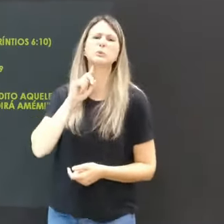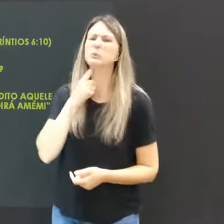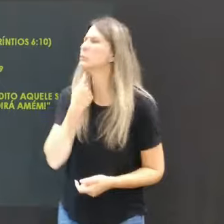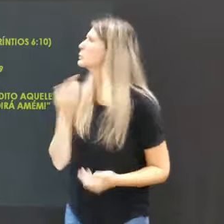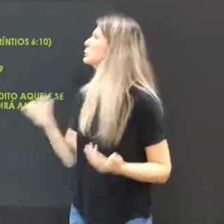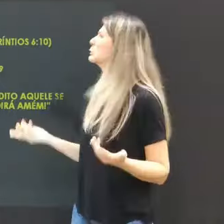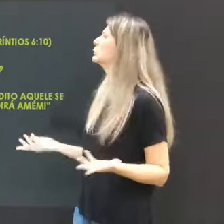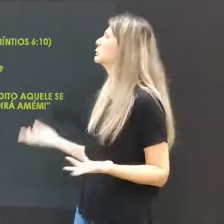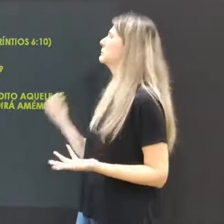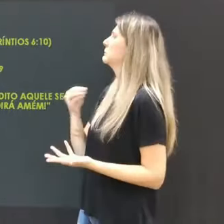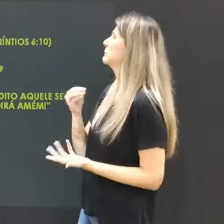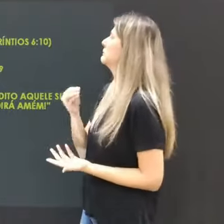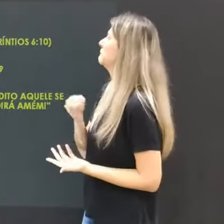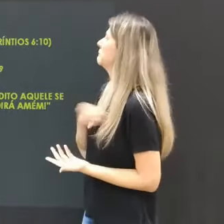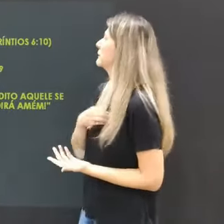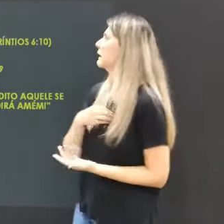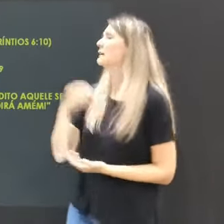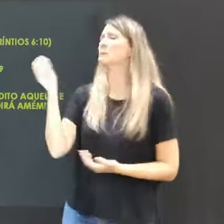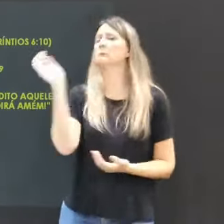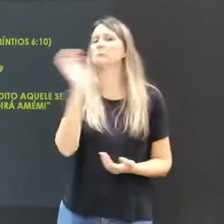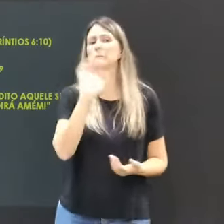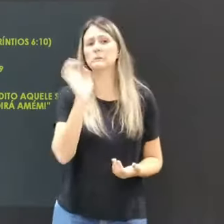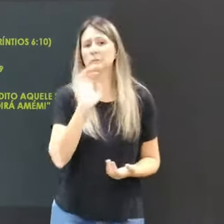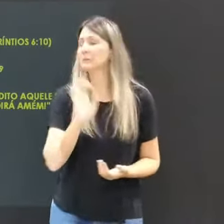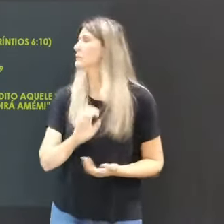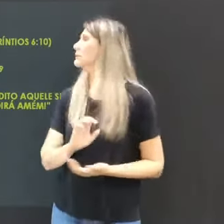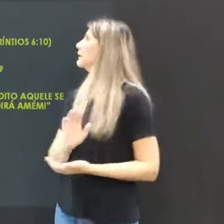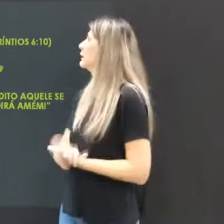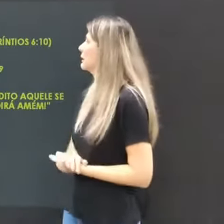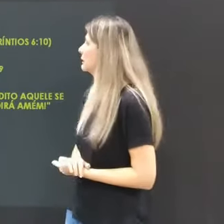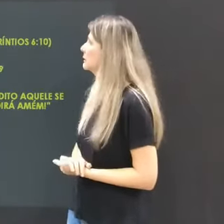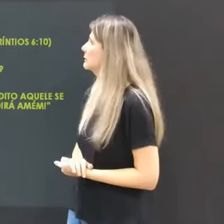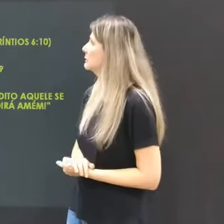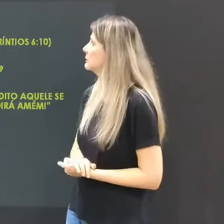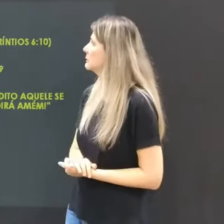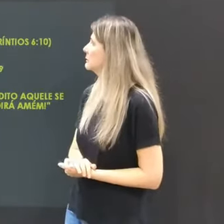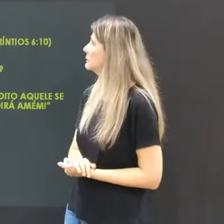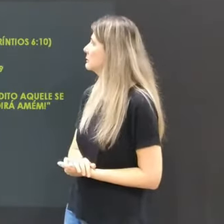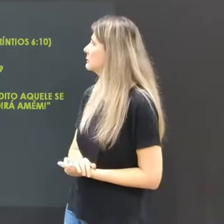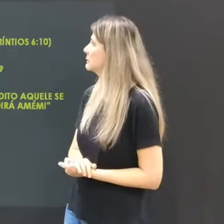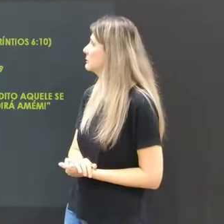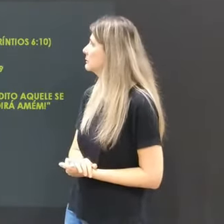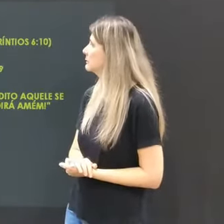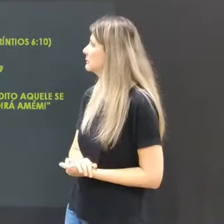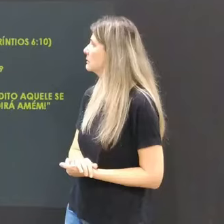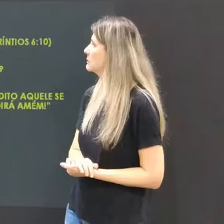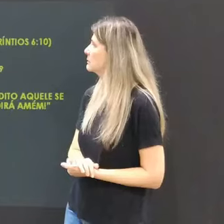Pecado, sujeira, tem texto em Efésios, em Coríntios. Estava falando mais uma vez sobre o homossexualismo.